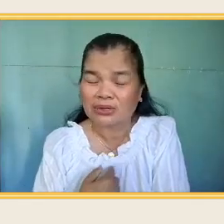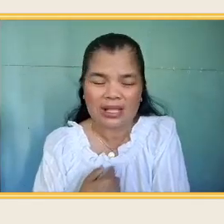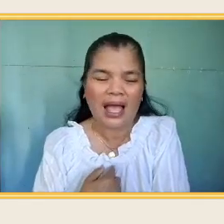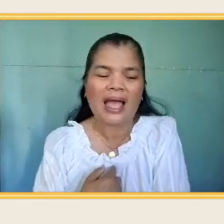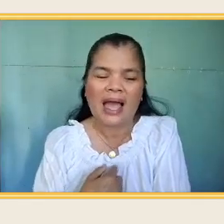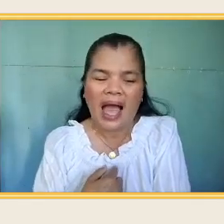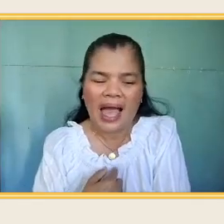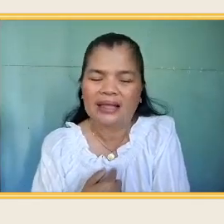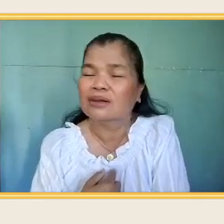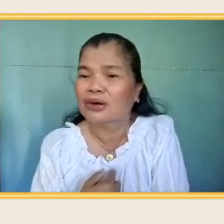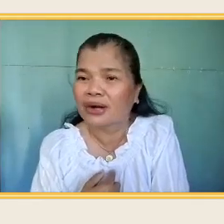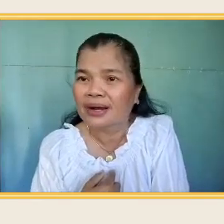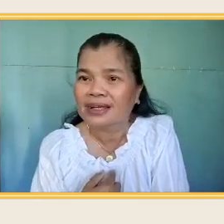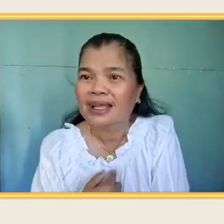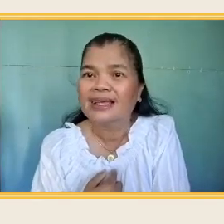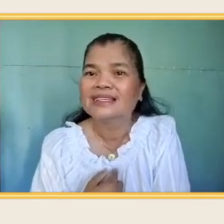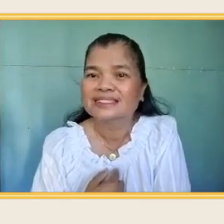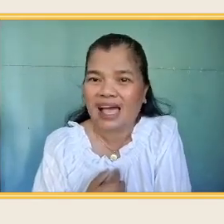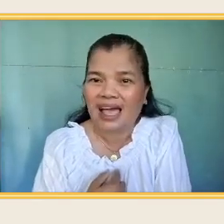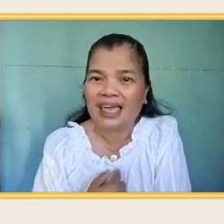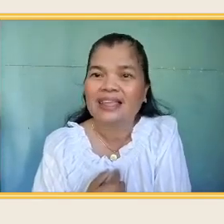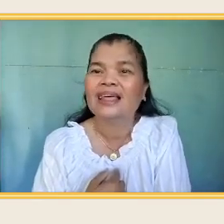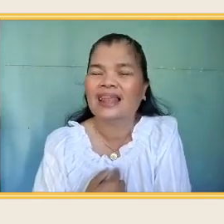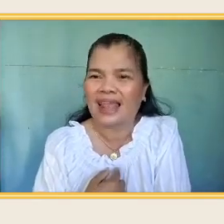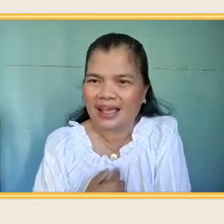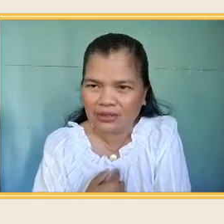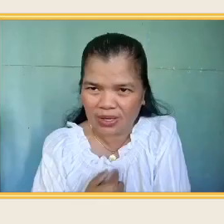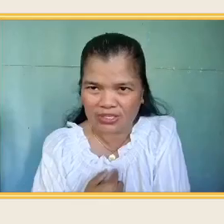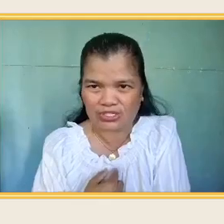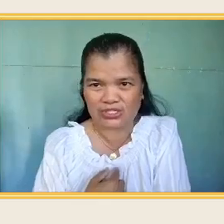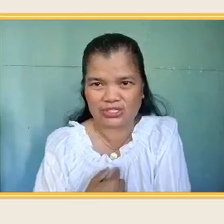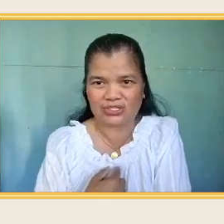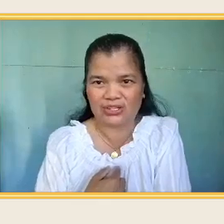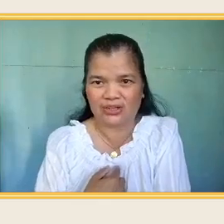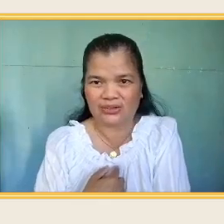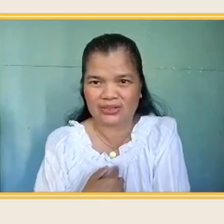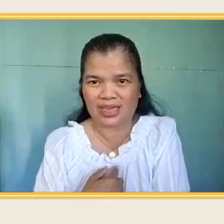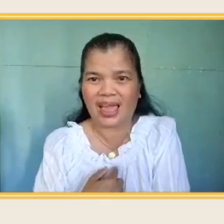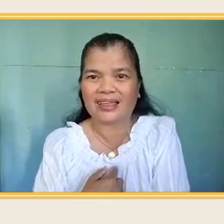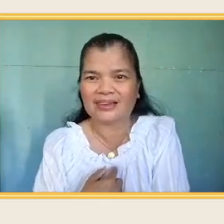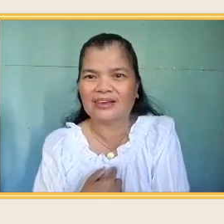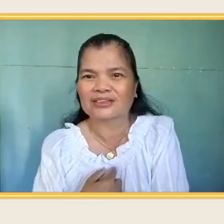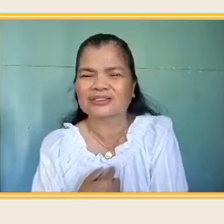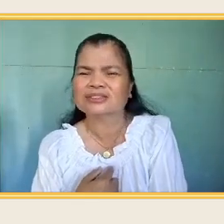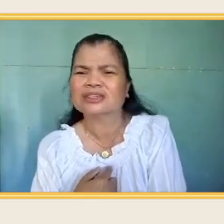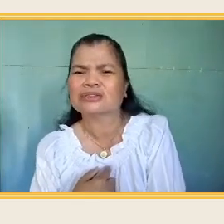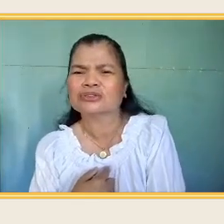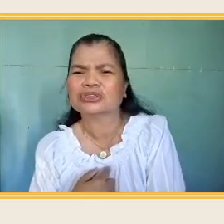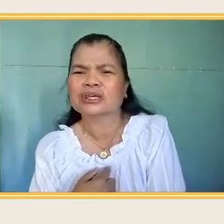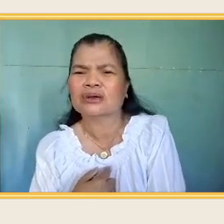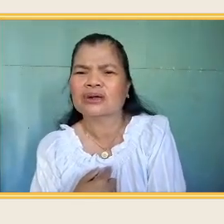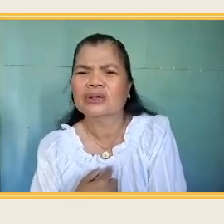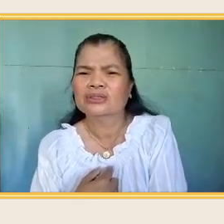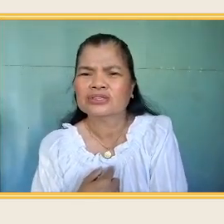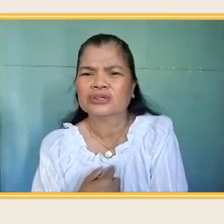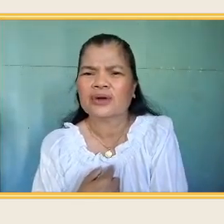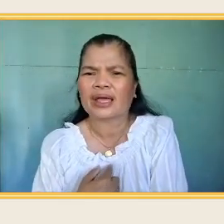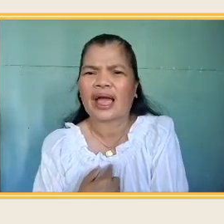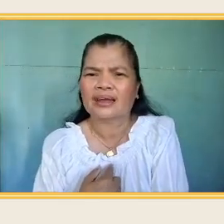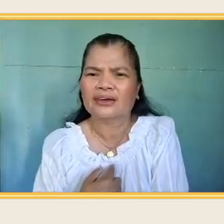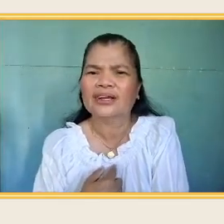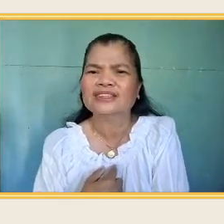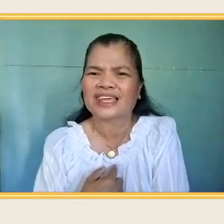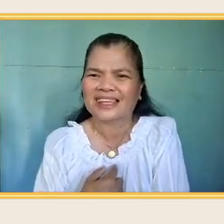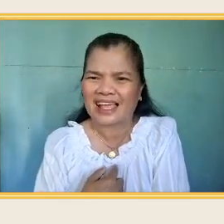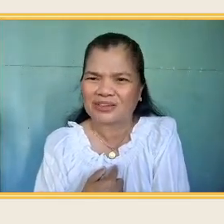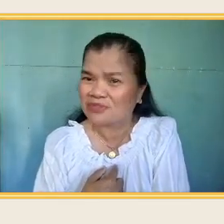tamang sagot ha. I learn sign language. Okay. I learn also. Sino to? Shilo? That's correct.